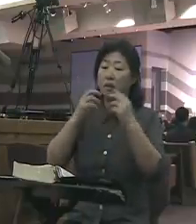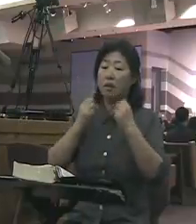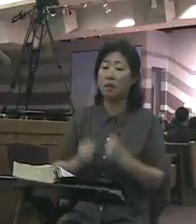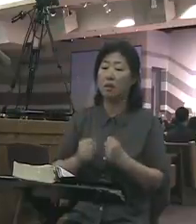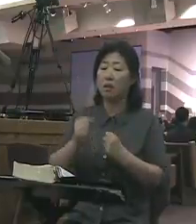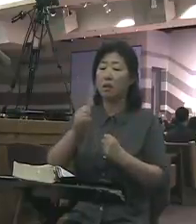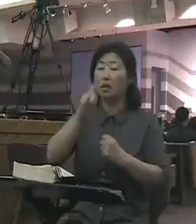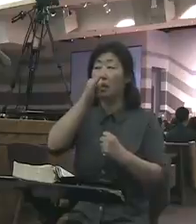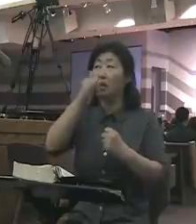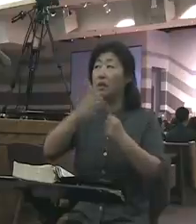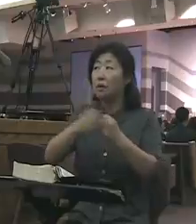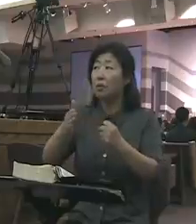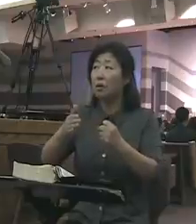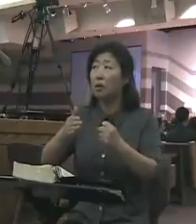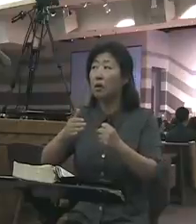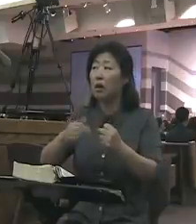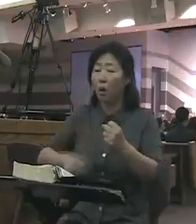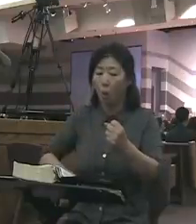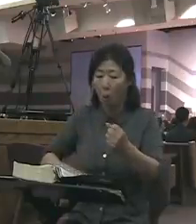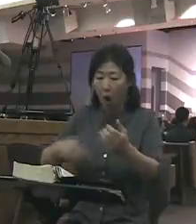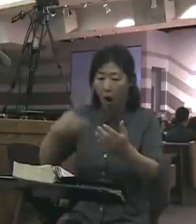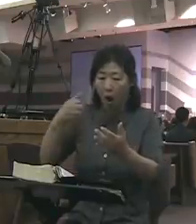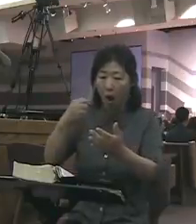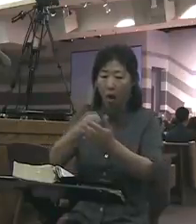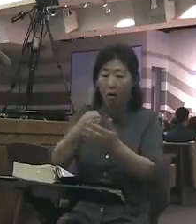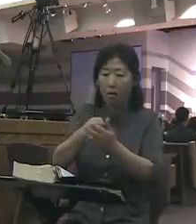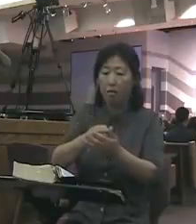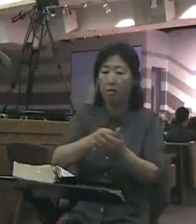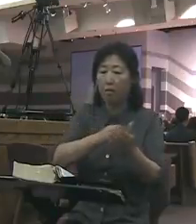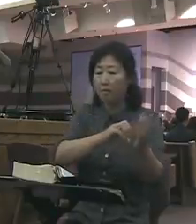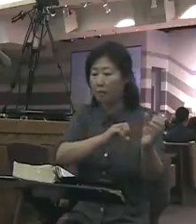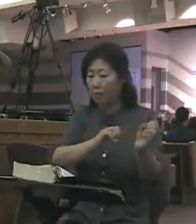이것을 과감하게 버렸다고 말을 하고 있는 것입니다.